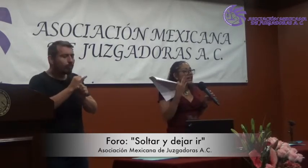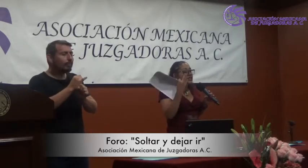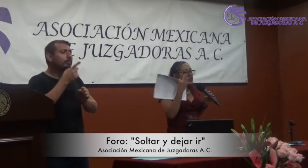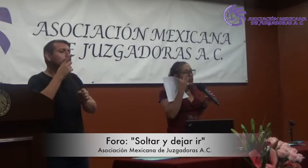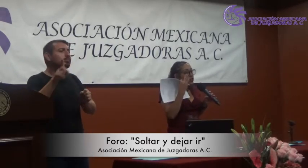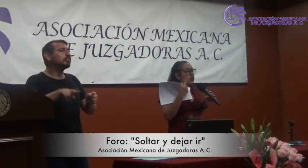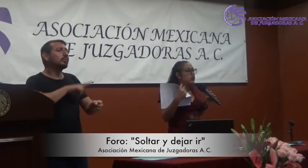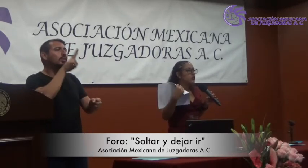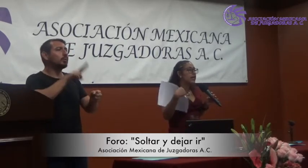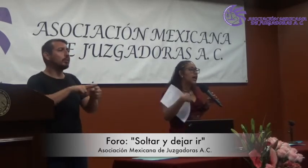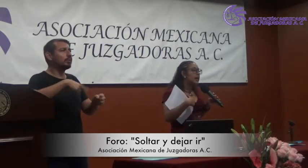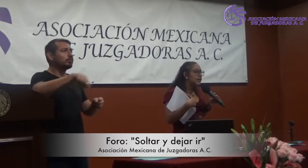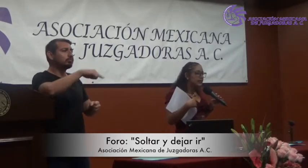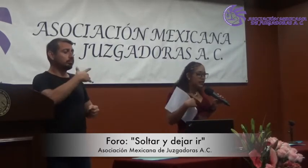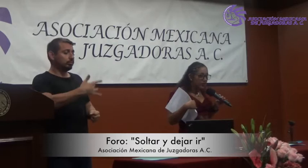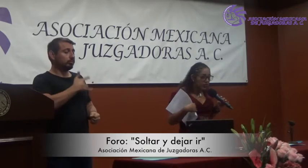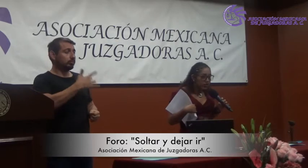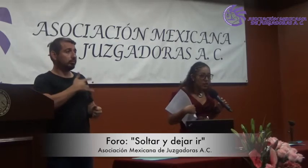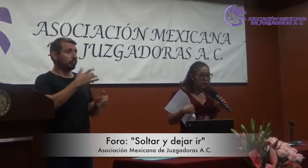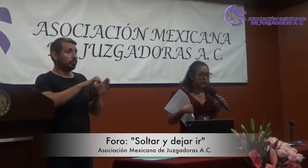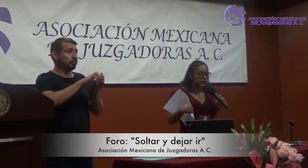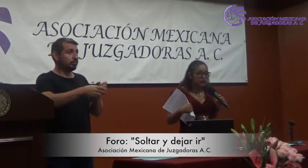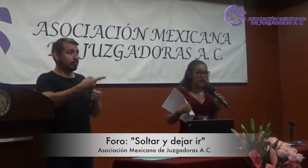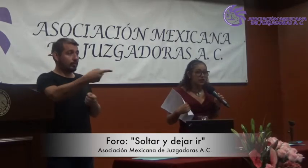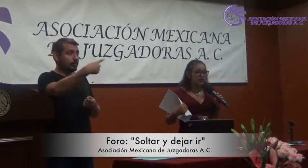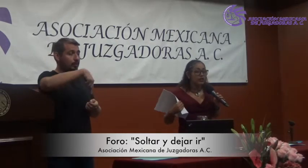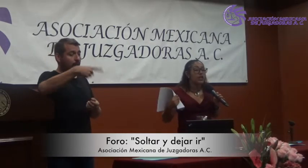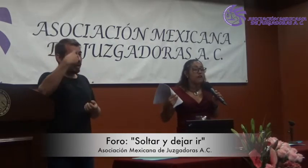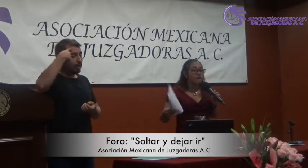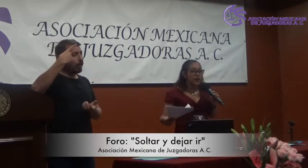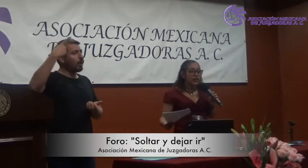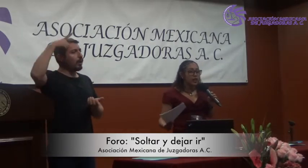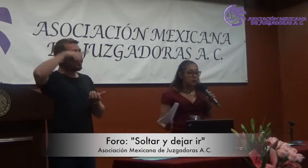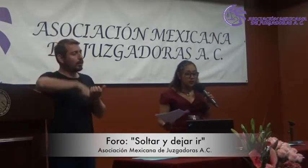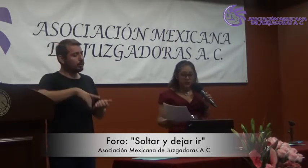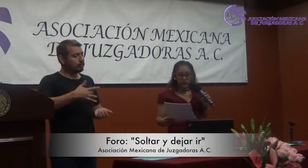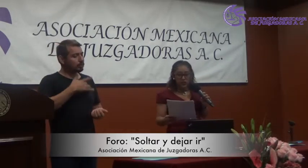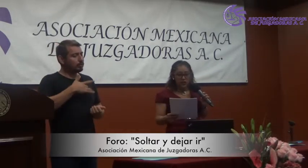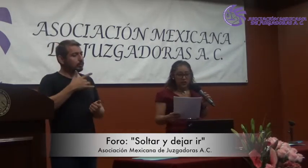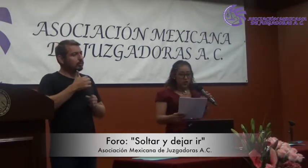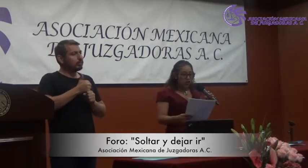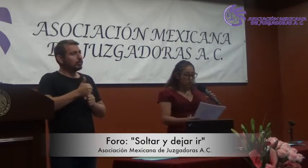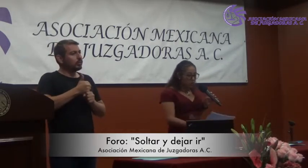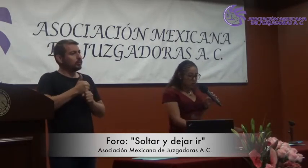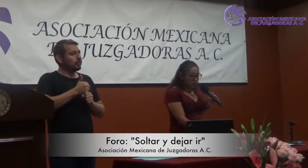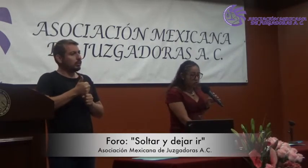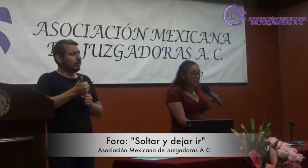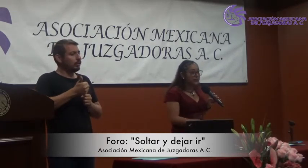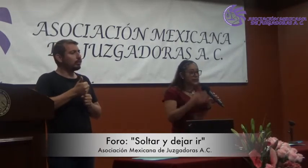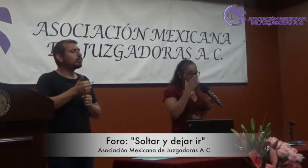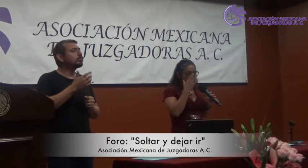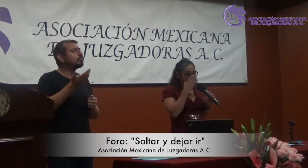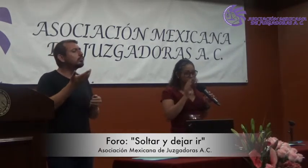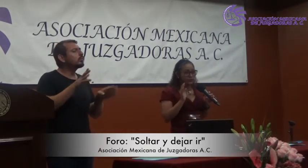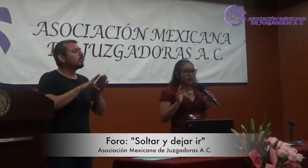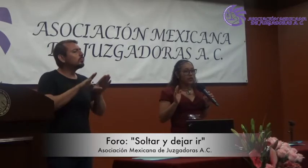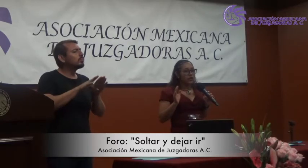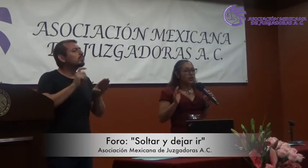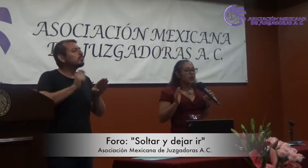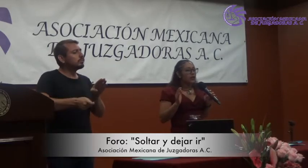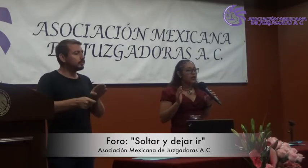una reacción que ocurre al interior de la persona y afuera de la persona. ¿Cómo pasa esto?